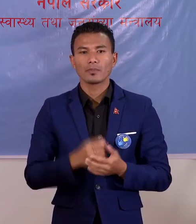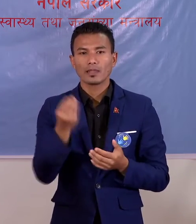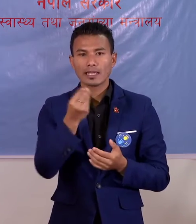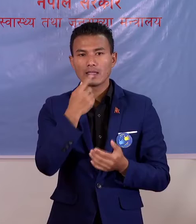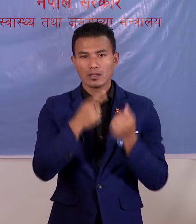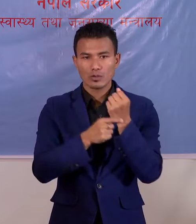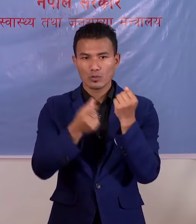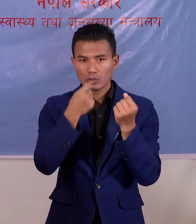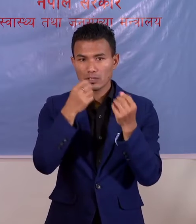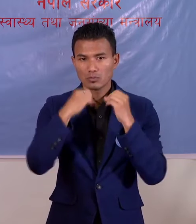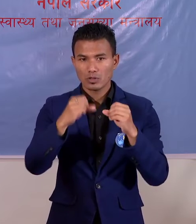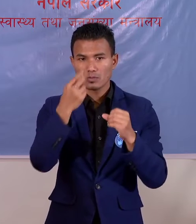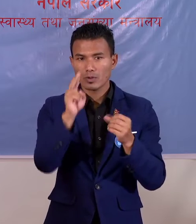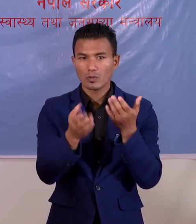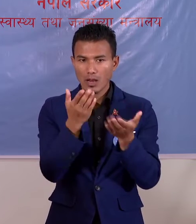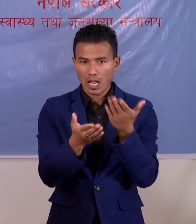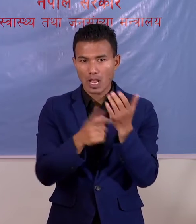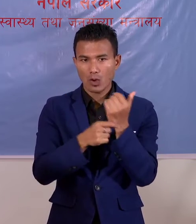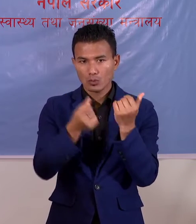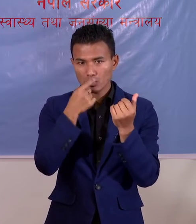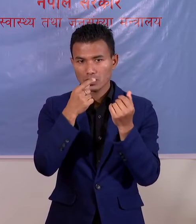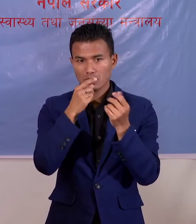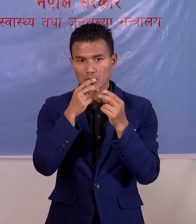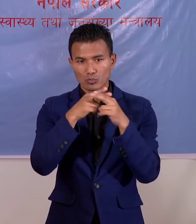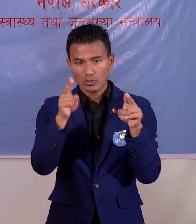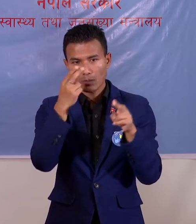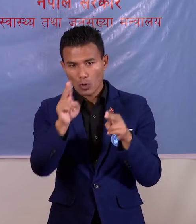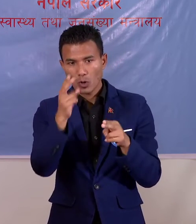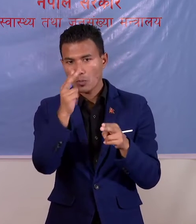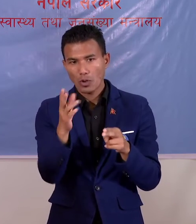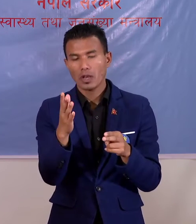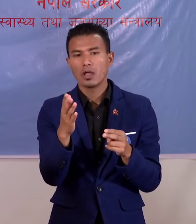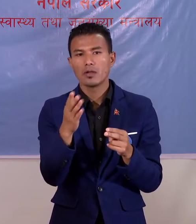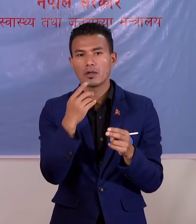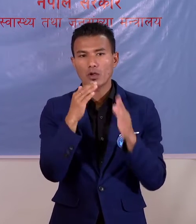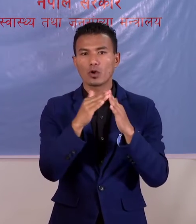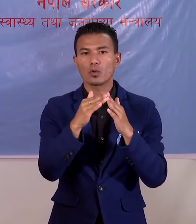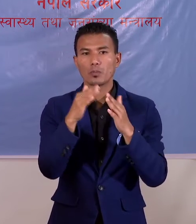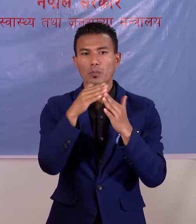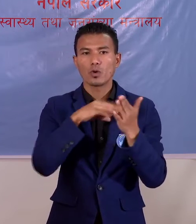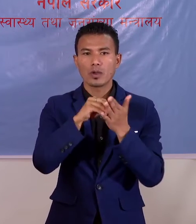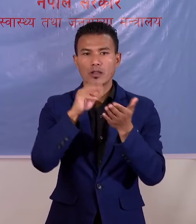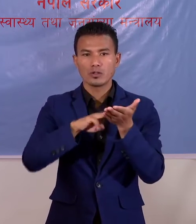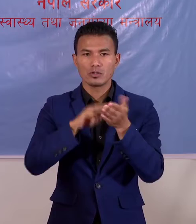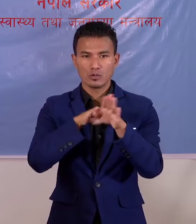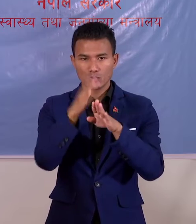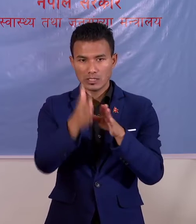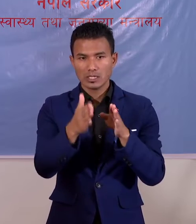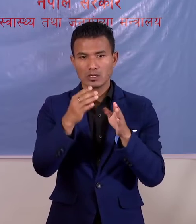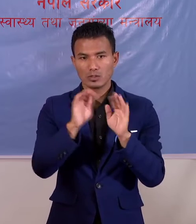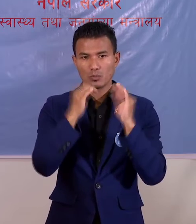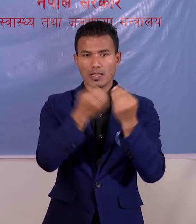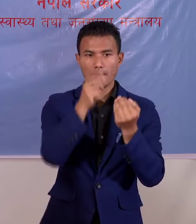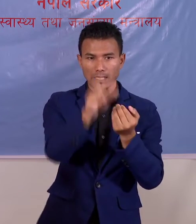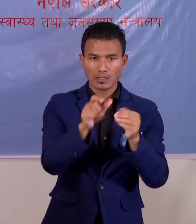केहीले औषधिहरू पनि खाइराख्नु भएको होला, सो औषधिहरू पुरा भए नभएको घरका परिवारका सदस्यहरूले,